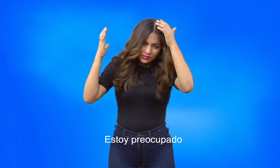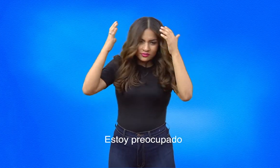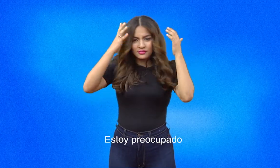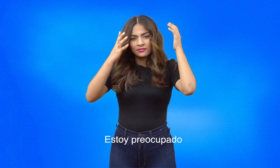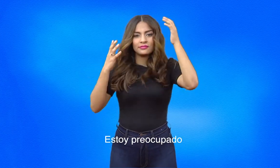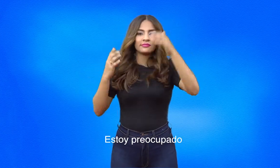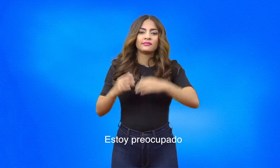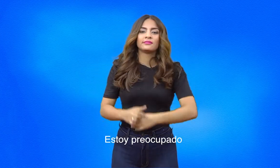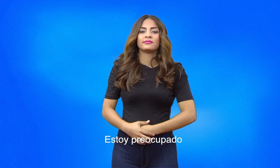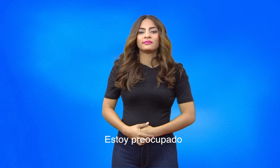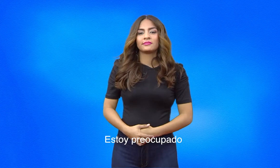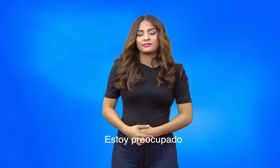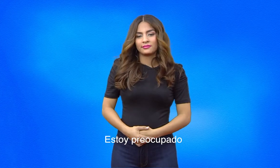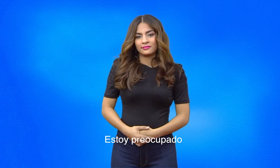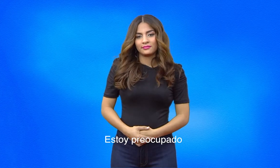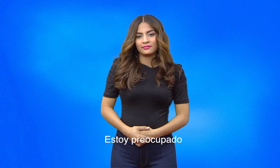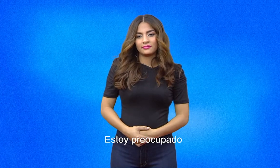Estoy preocupado.